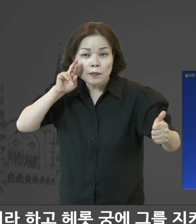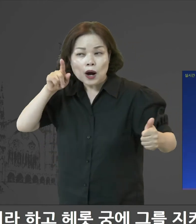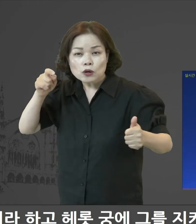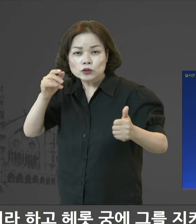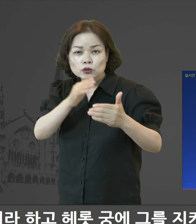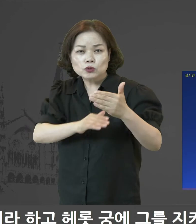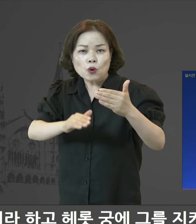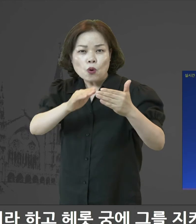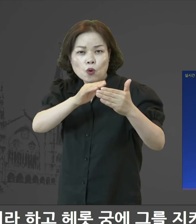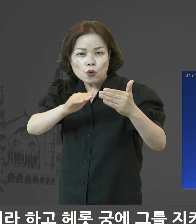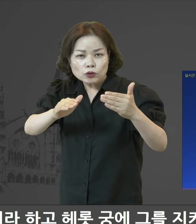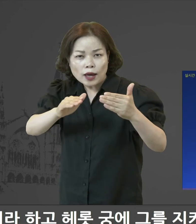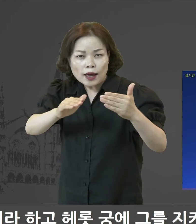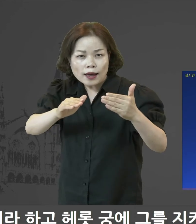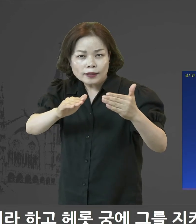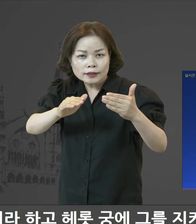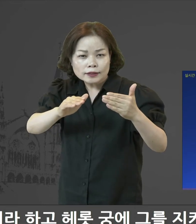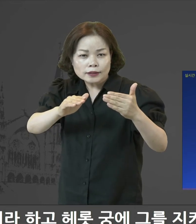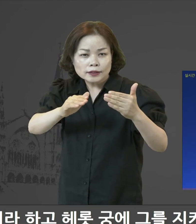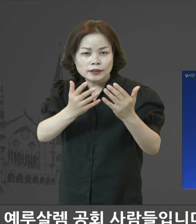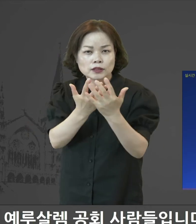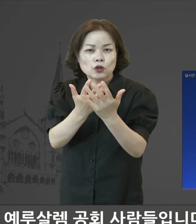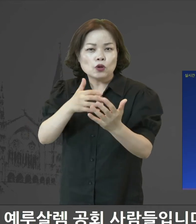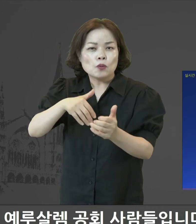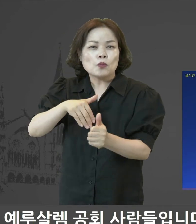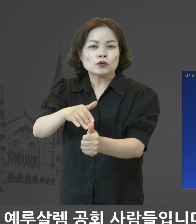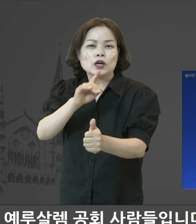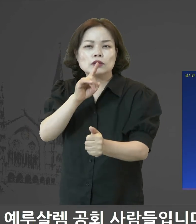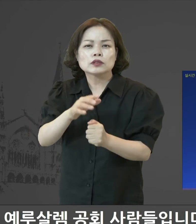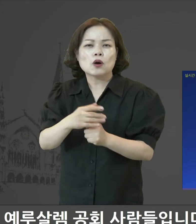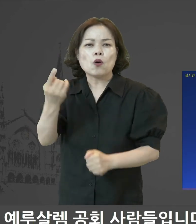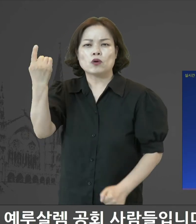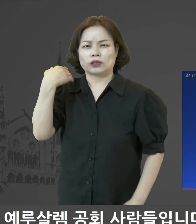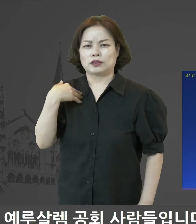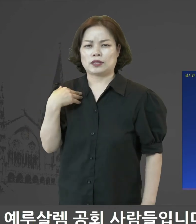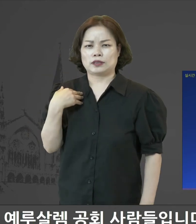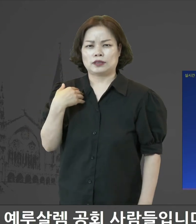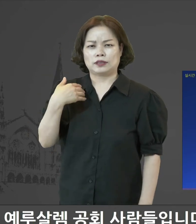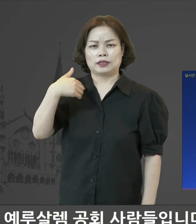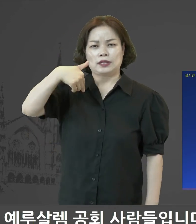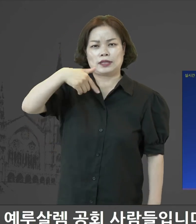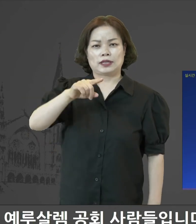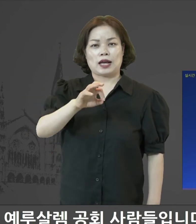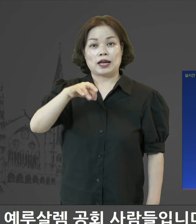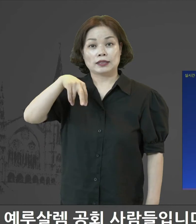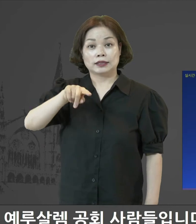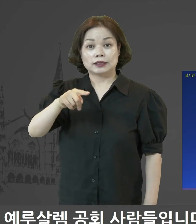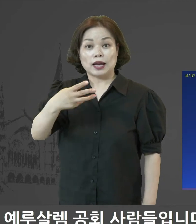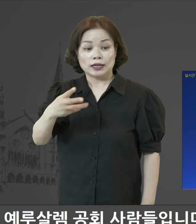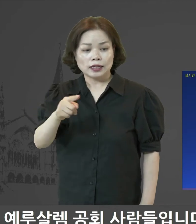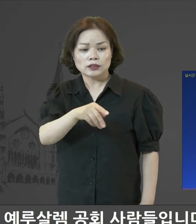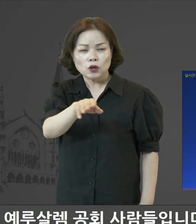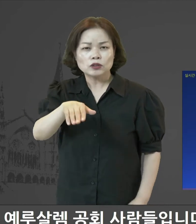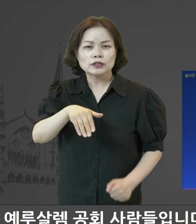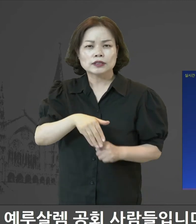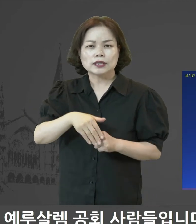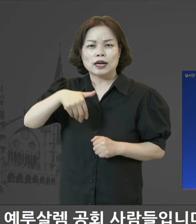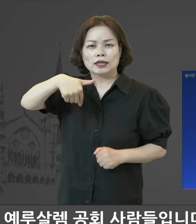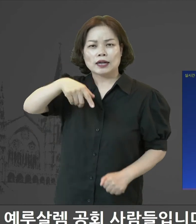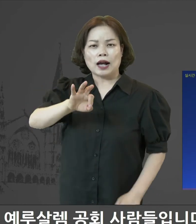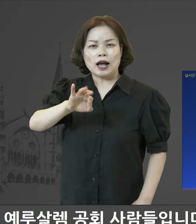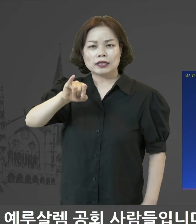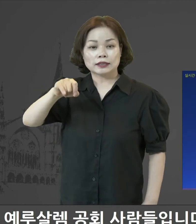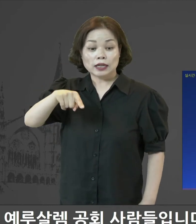공회로 보내달라는 이야기를 들었을 때 어떻게 할 생각이었냐면, 어제 나는 이미 다 가이사라로 보냈으니까 이제 너희가 가이사라로 내려가서